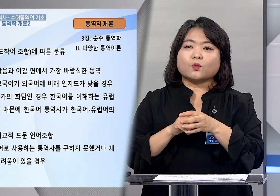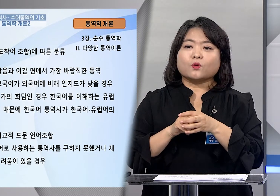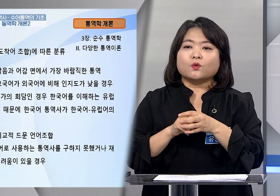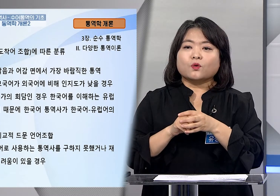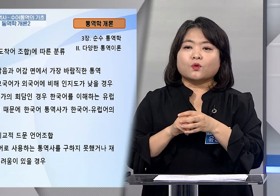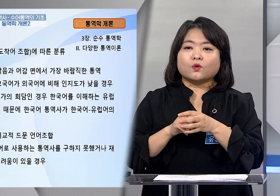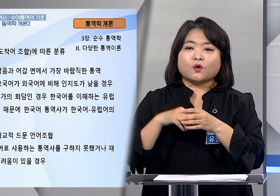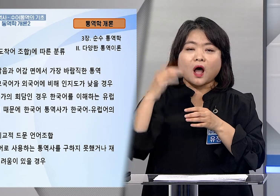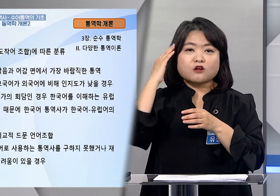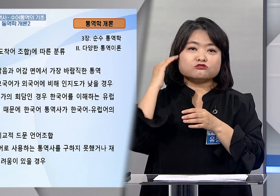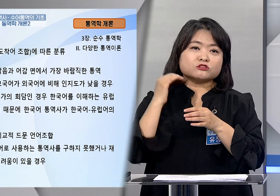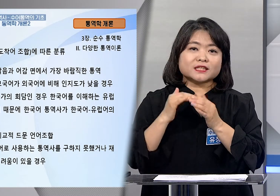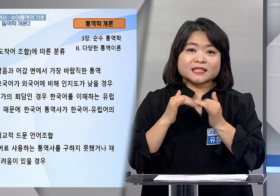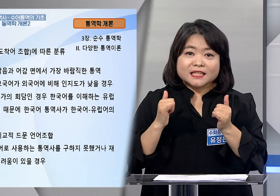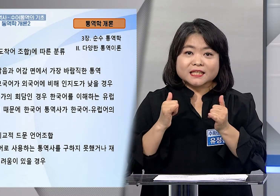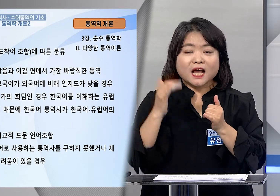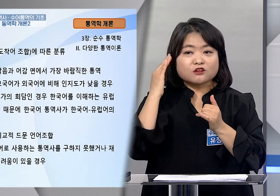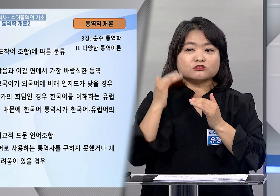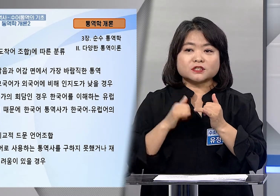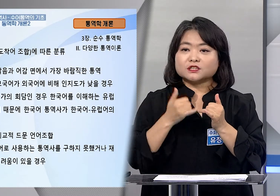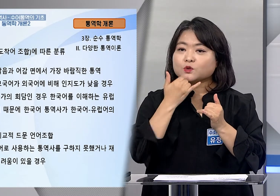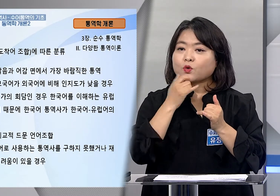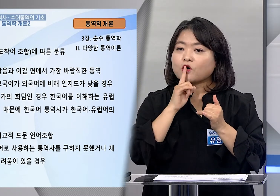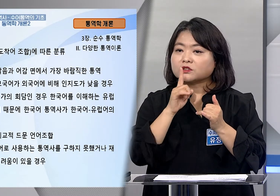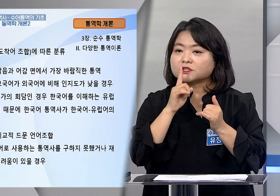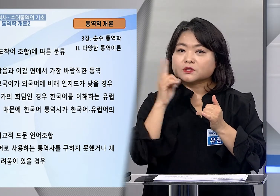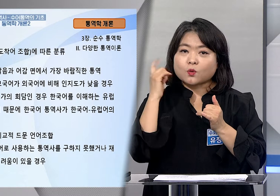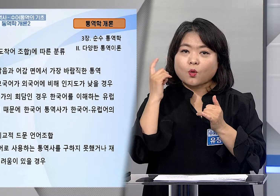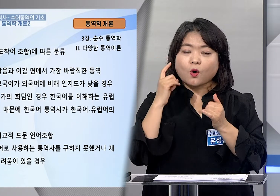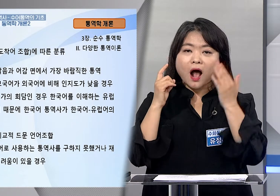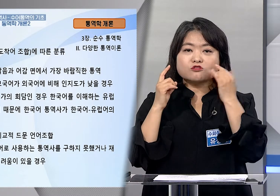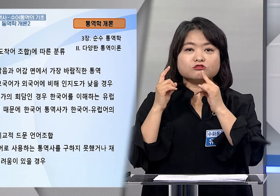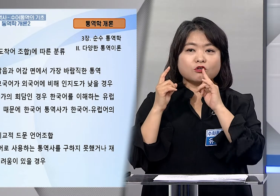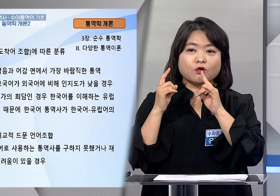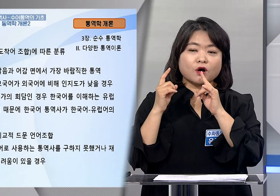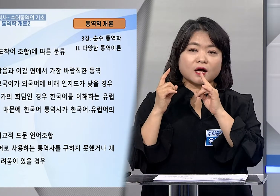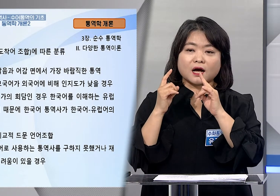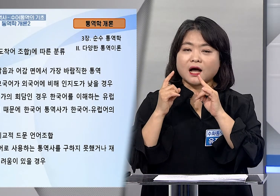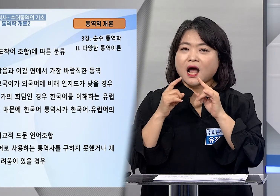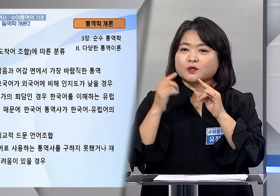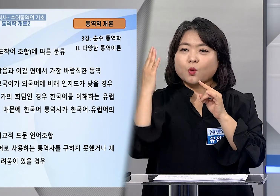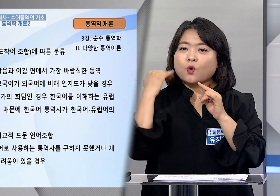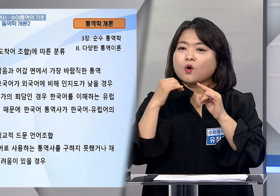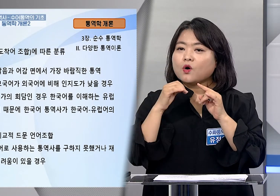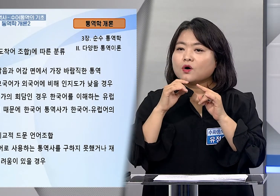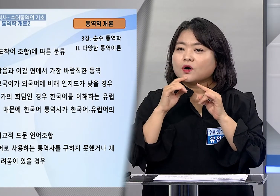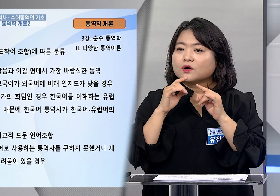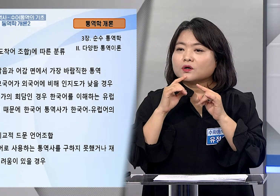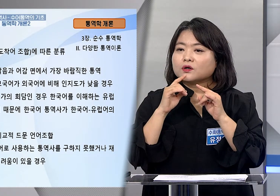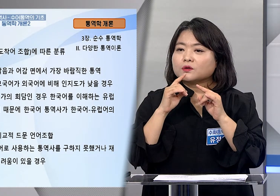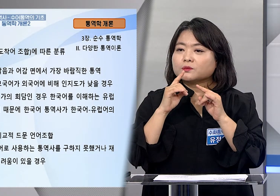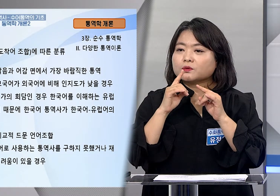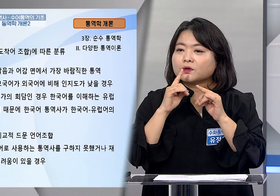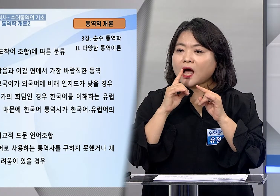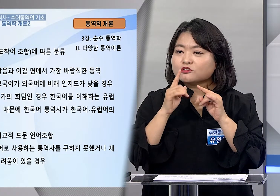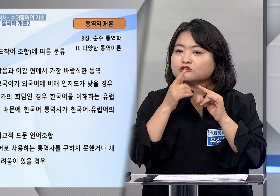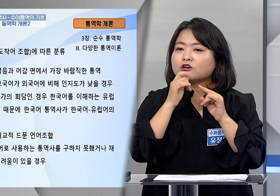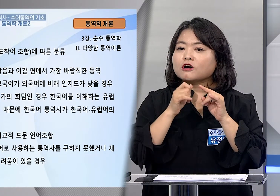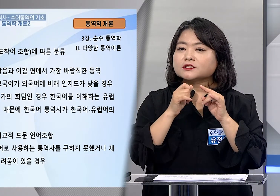한국인이 한국인이 독어를 듣고 한국어로 독어 한국어를